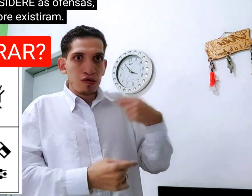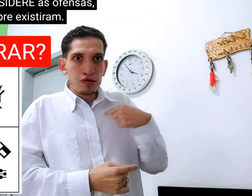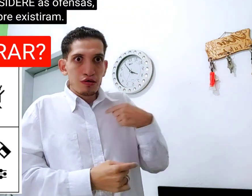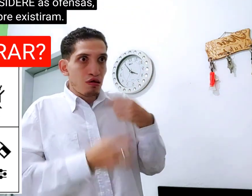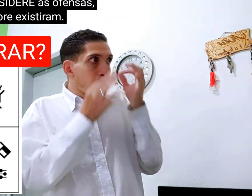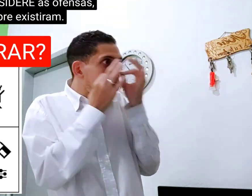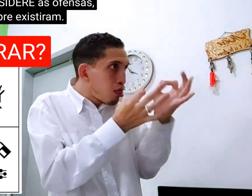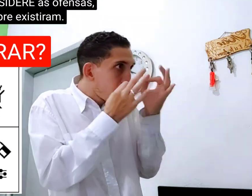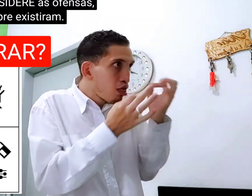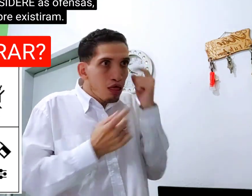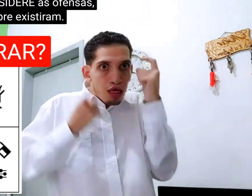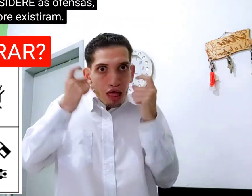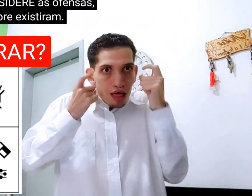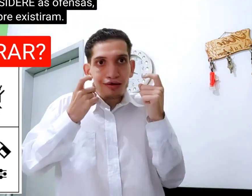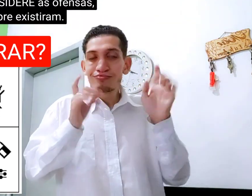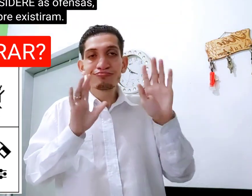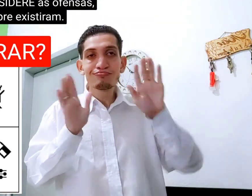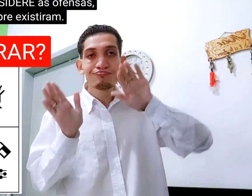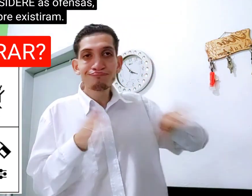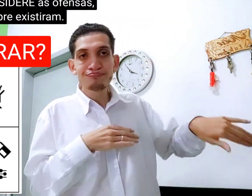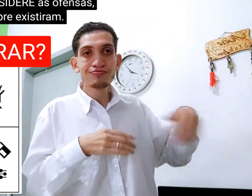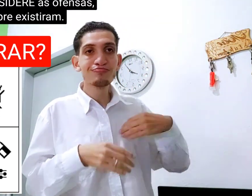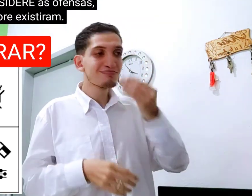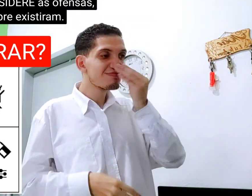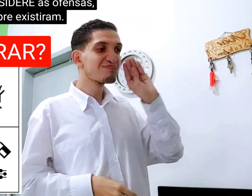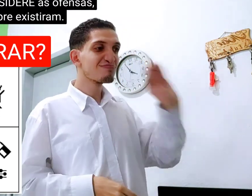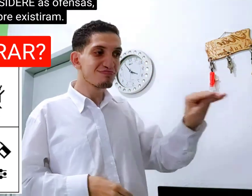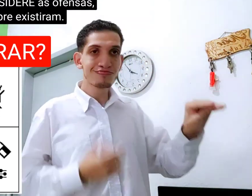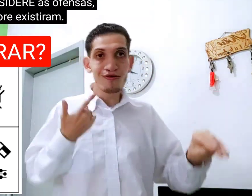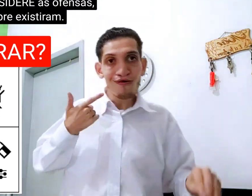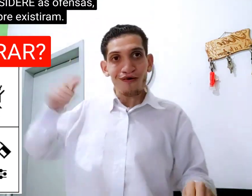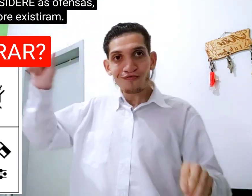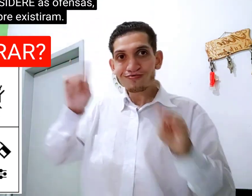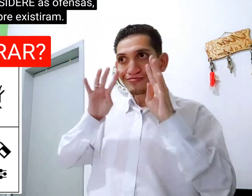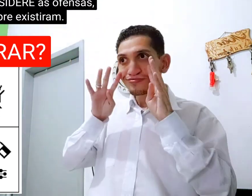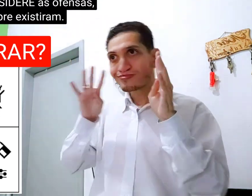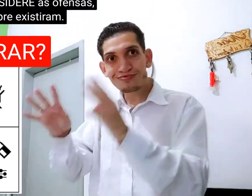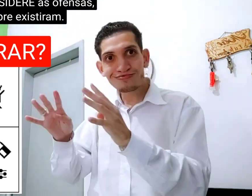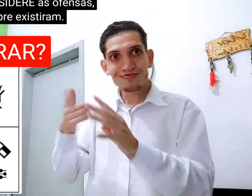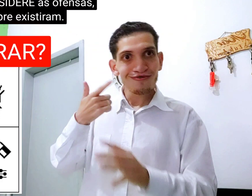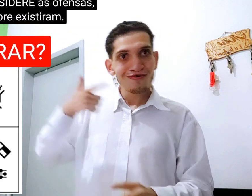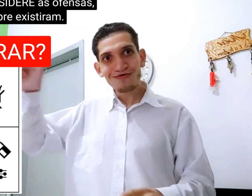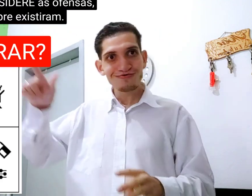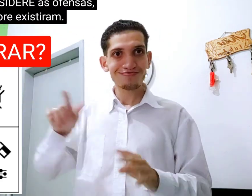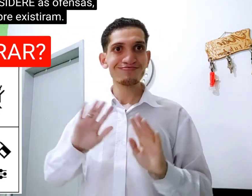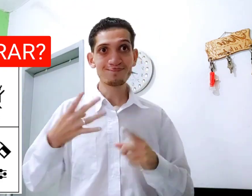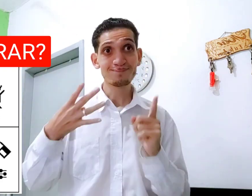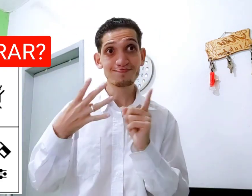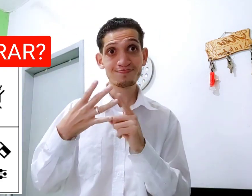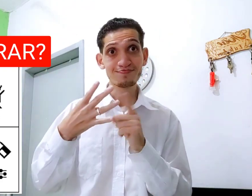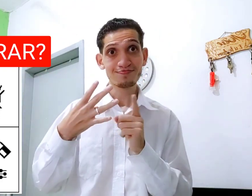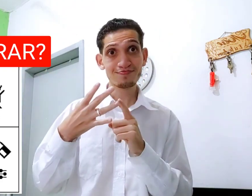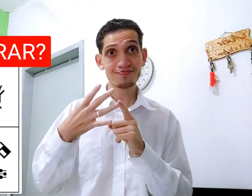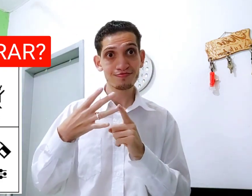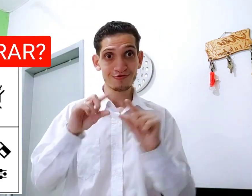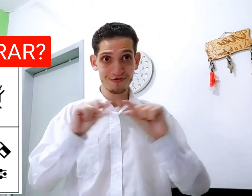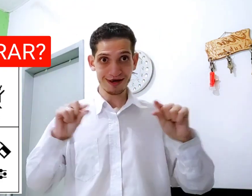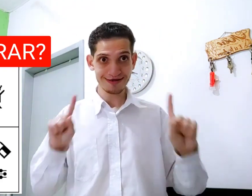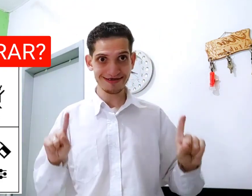se me ofende, eu vou ficar preocupado prestando atenção? Não. Ignora. Presta atenção em outra coisa. Terceira